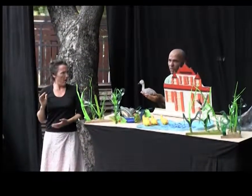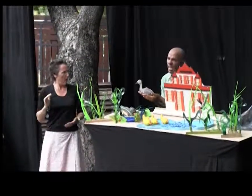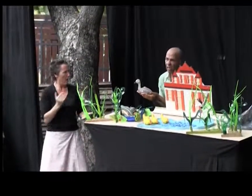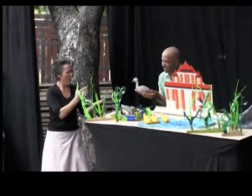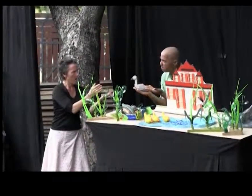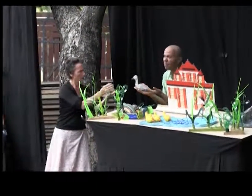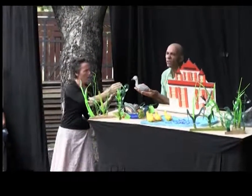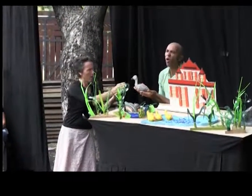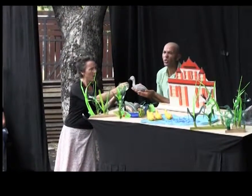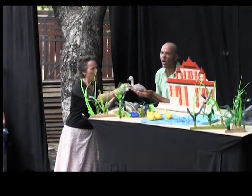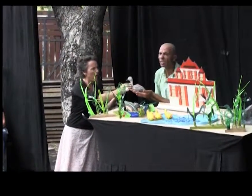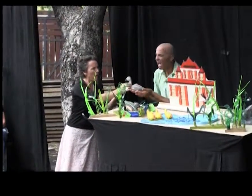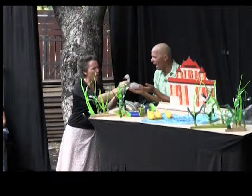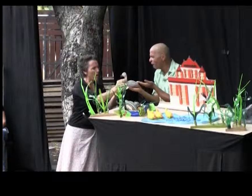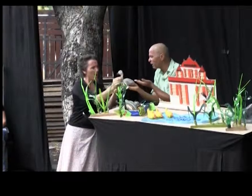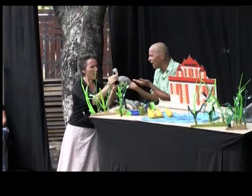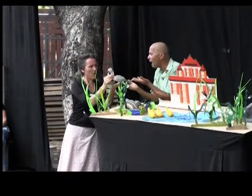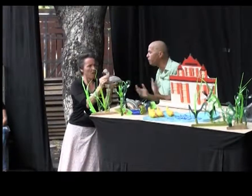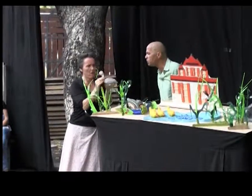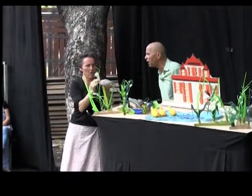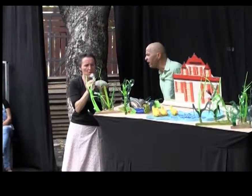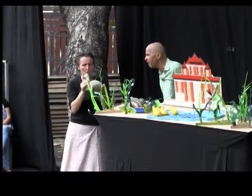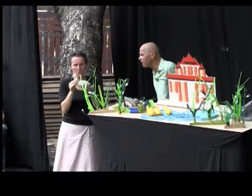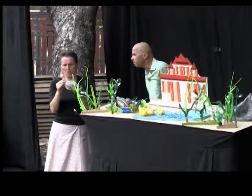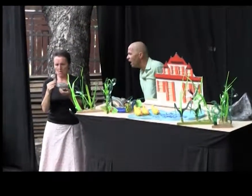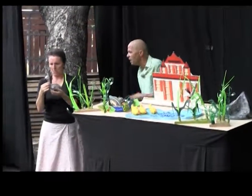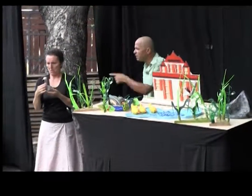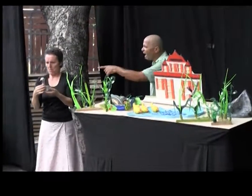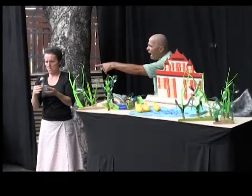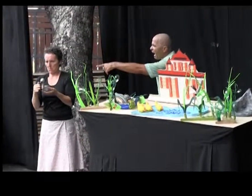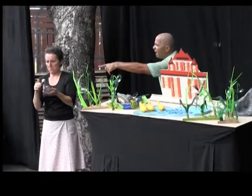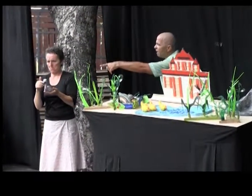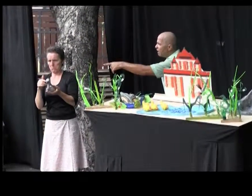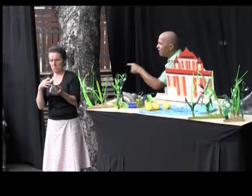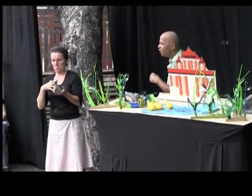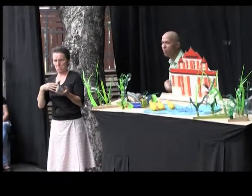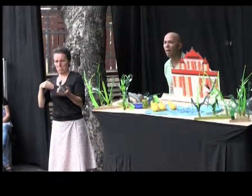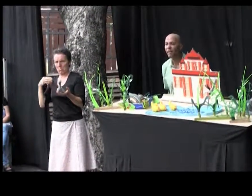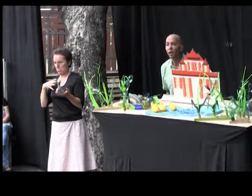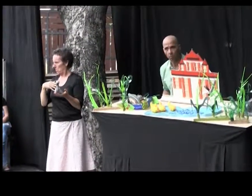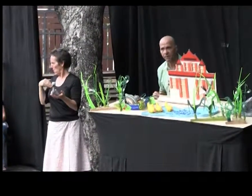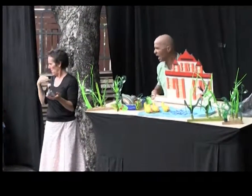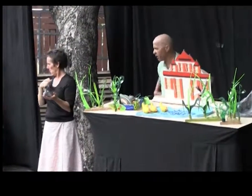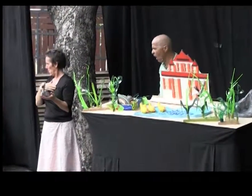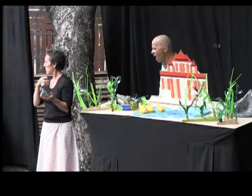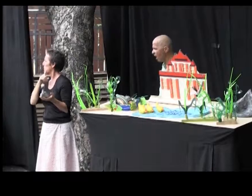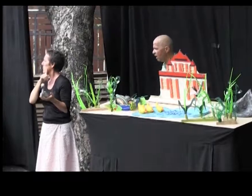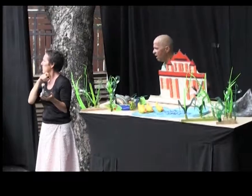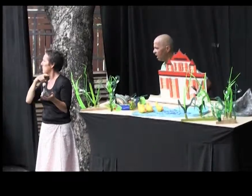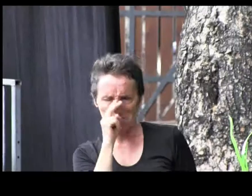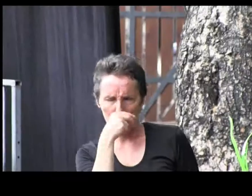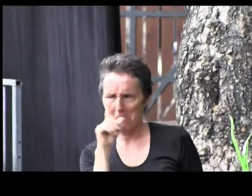Il était bien plus grand que avec la plume grise. Et puis ça, le bec bien